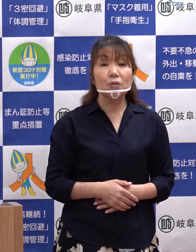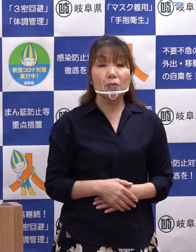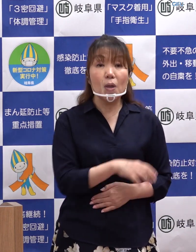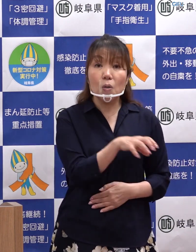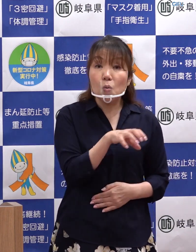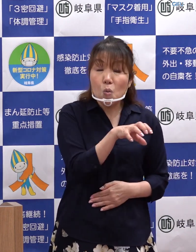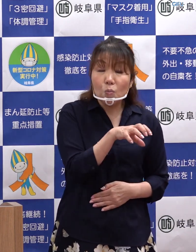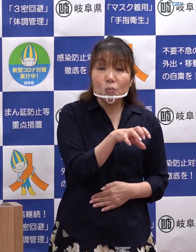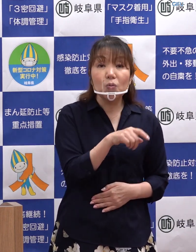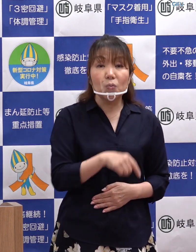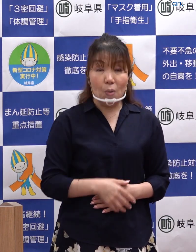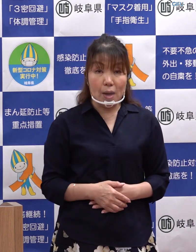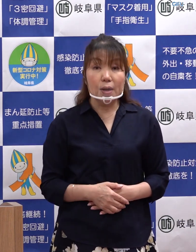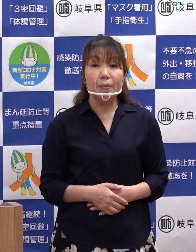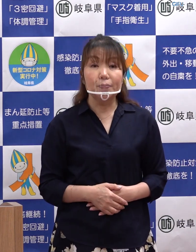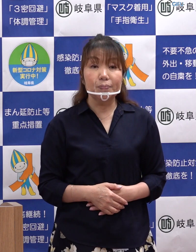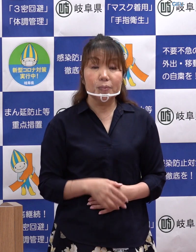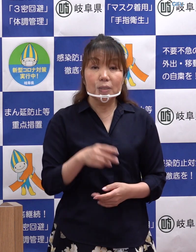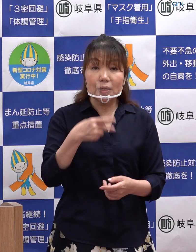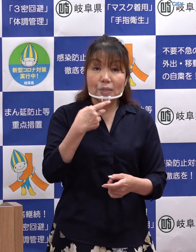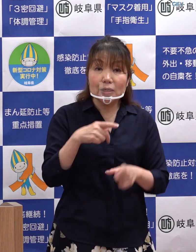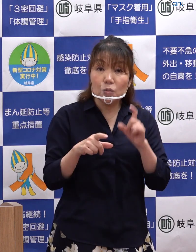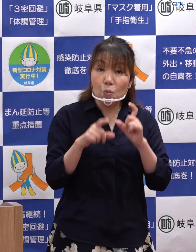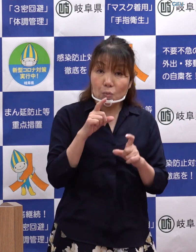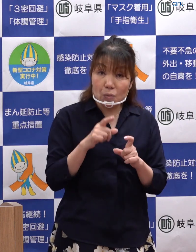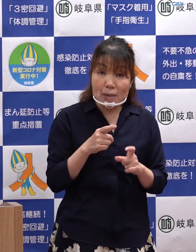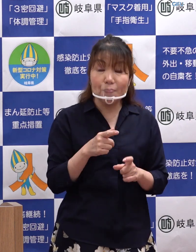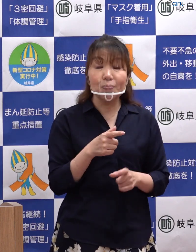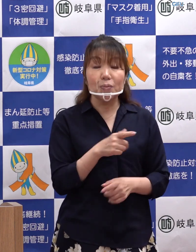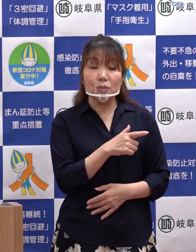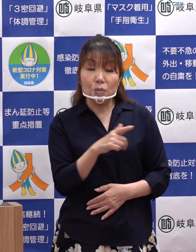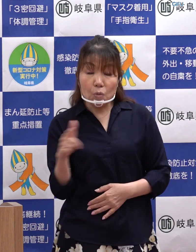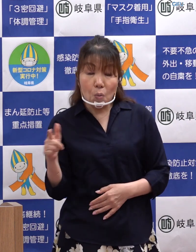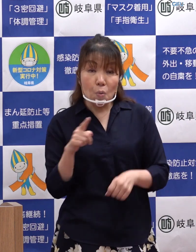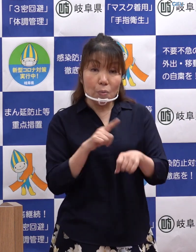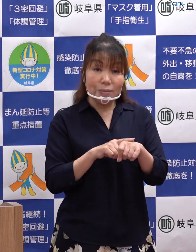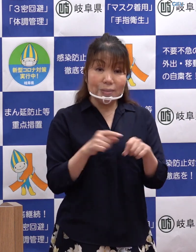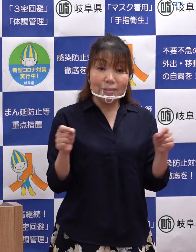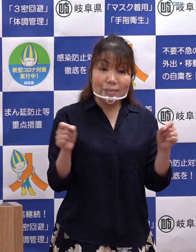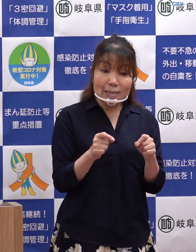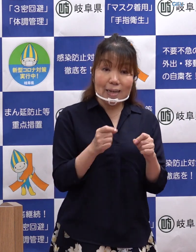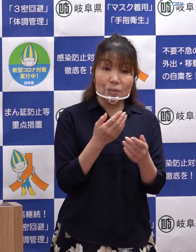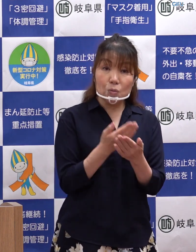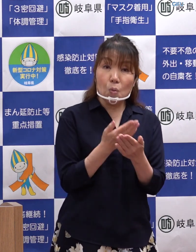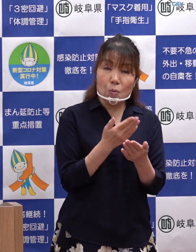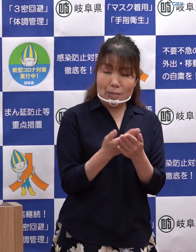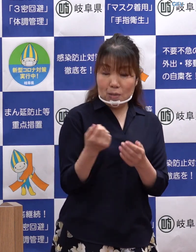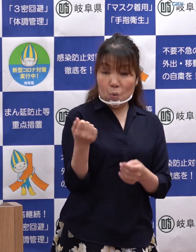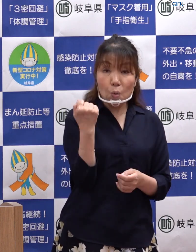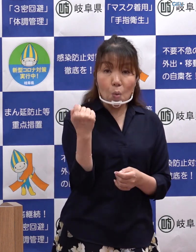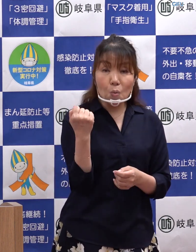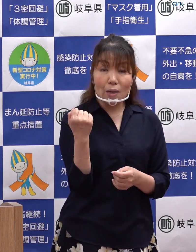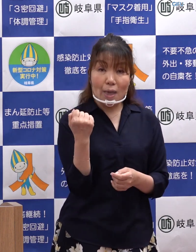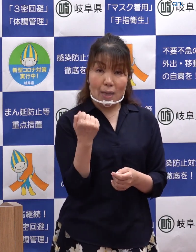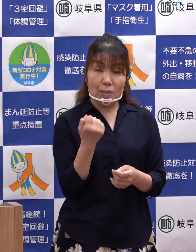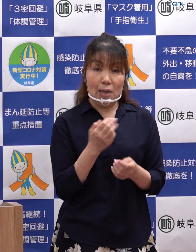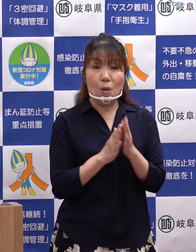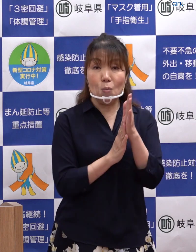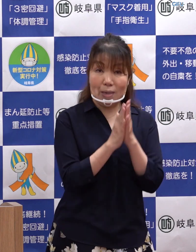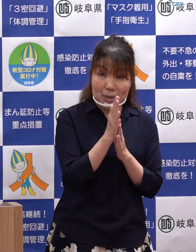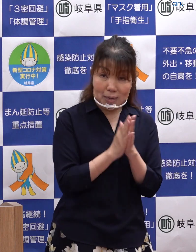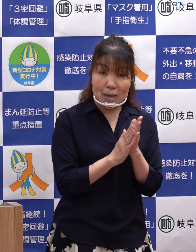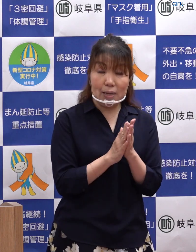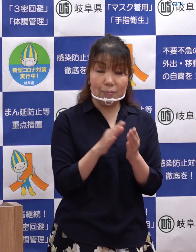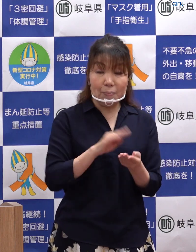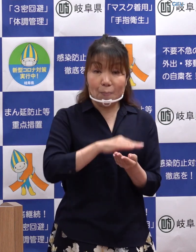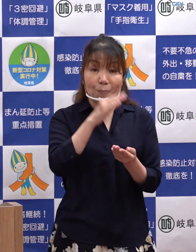は飲食店等に対する時短要請のさらなる強化という意味でございます。それからめくっ